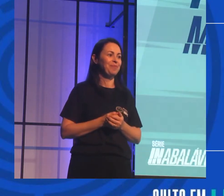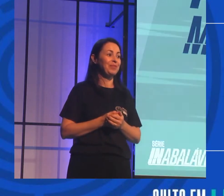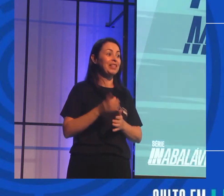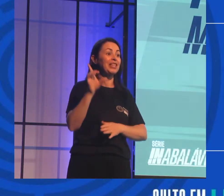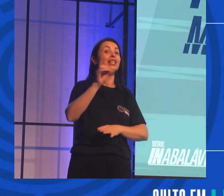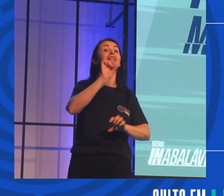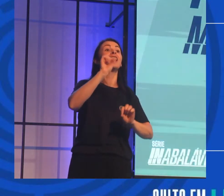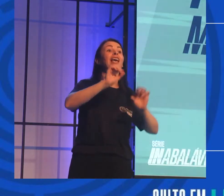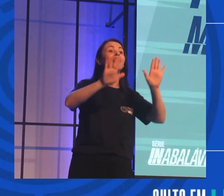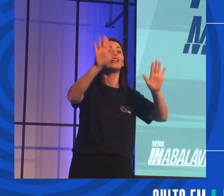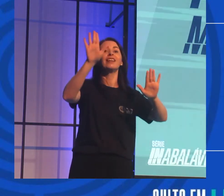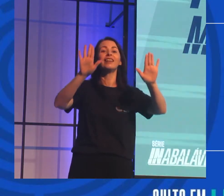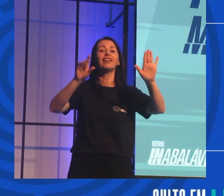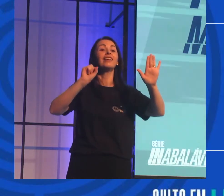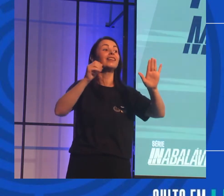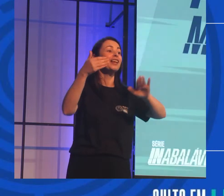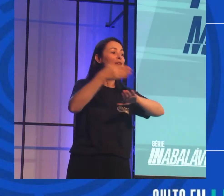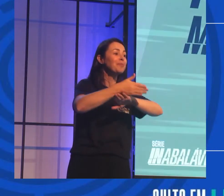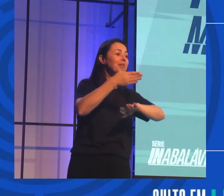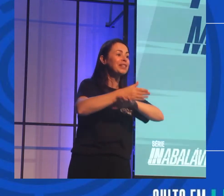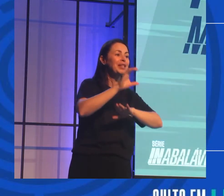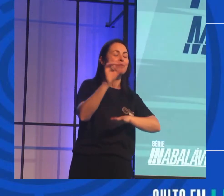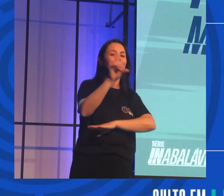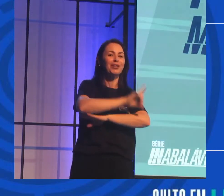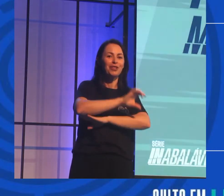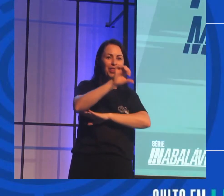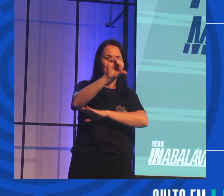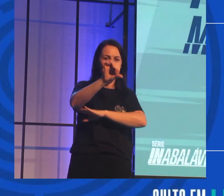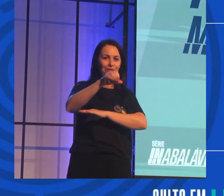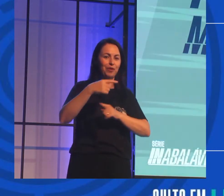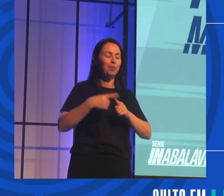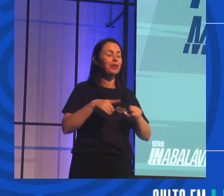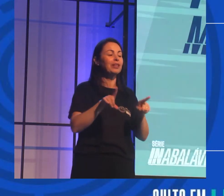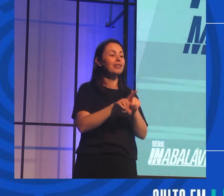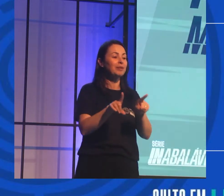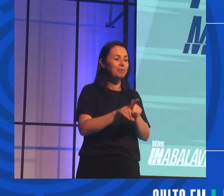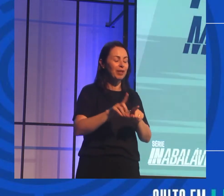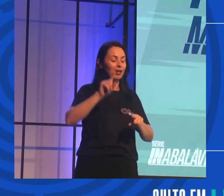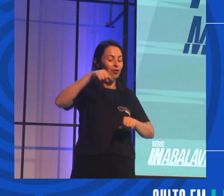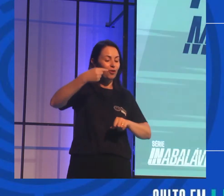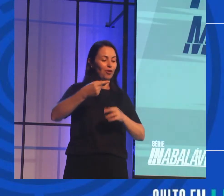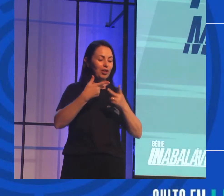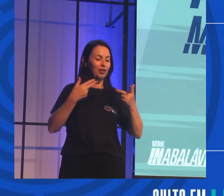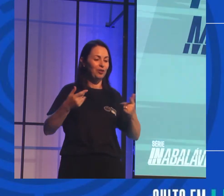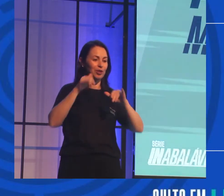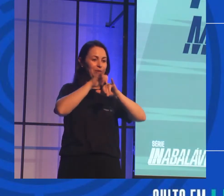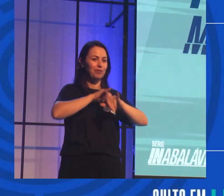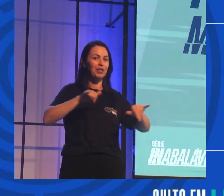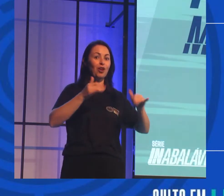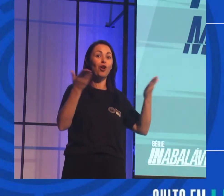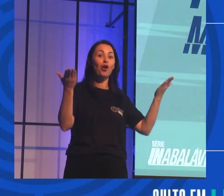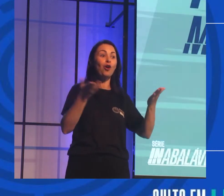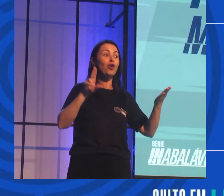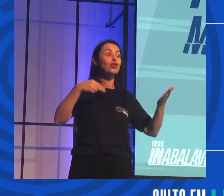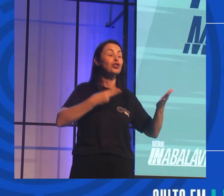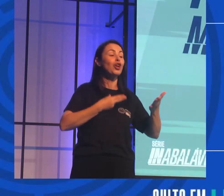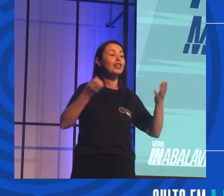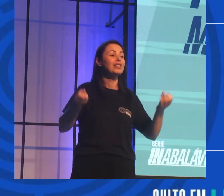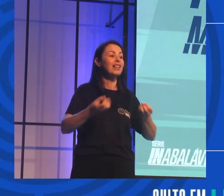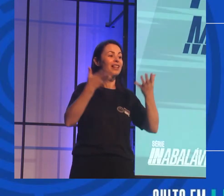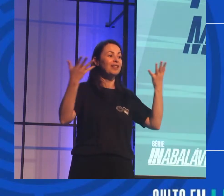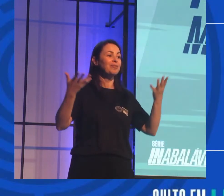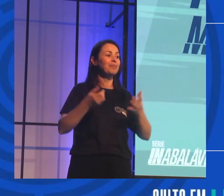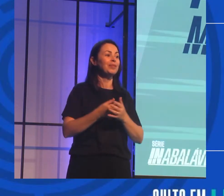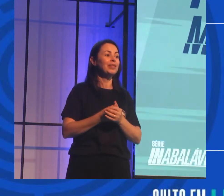9? Mas eu vim para uma outra coisa. Hoje nós vamos celebrar